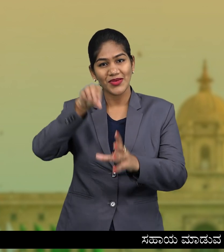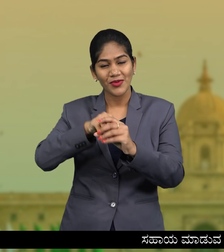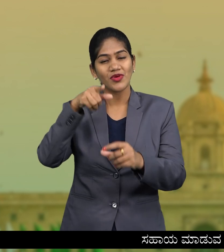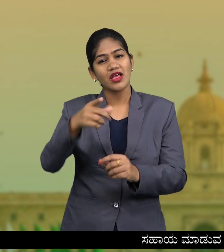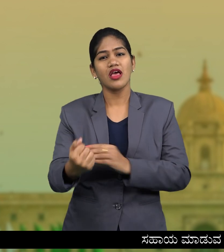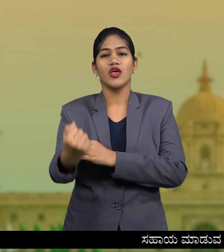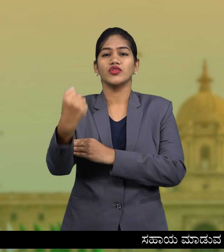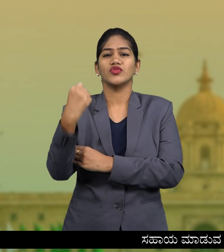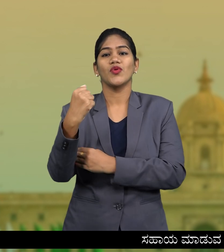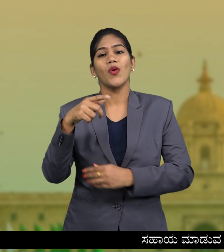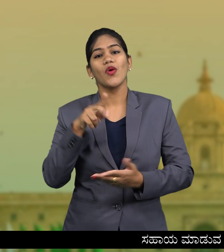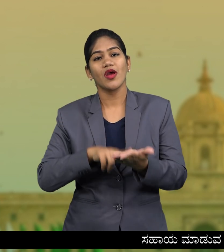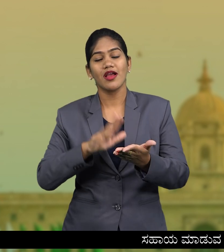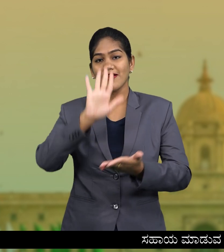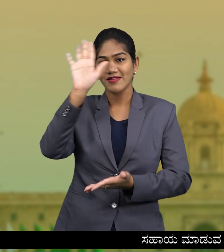ಗುರಿಯನ್ನು ಹೊಂದಿದ್ದರು.